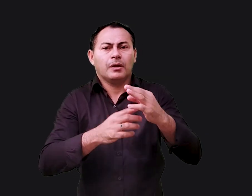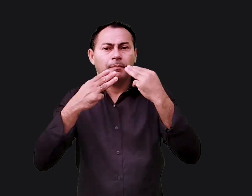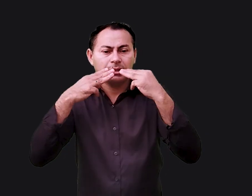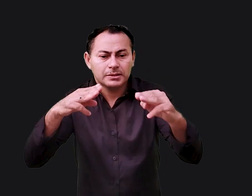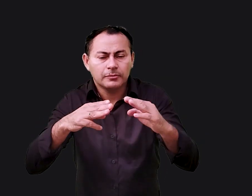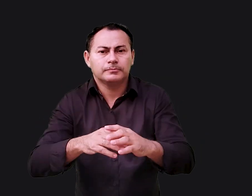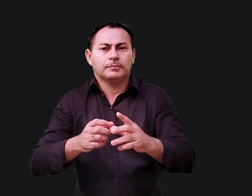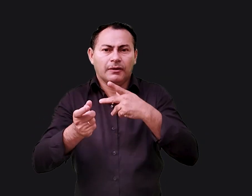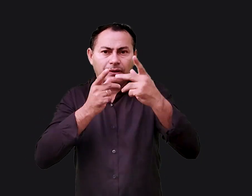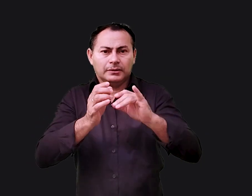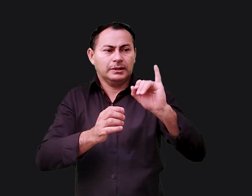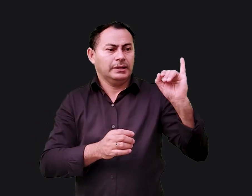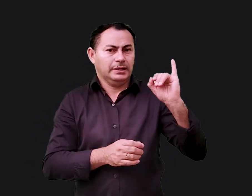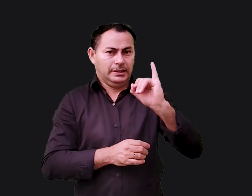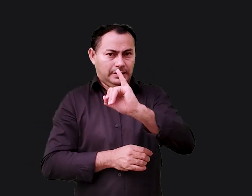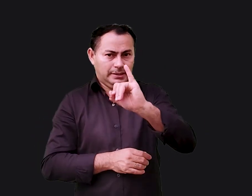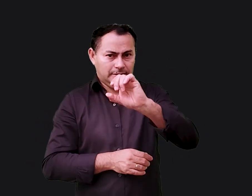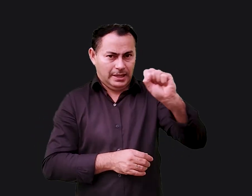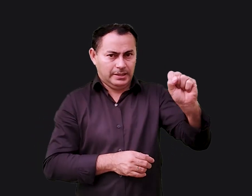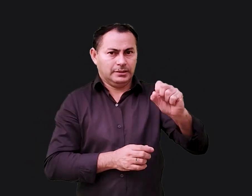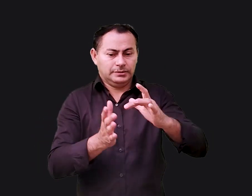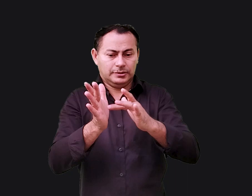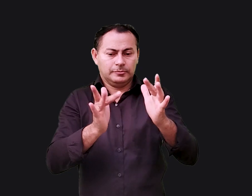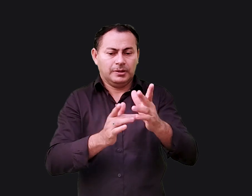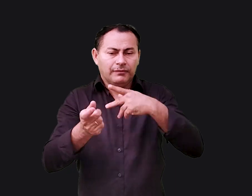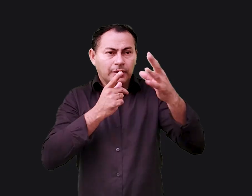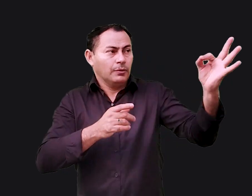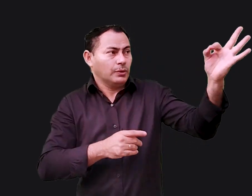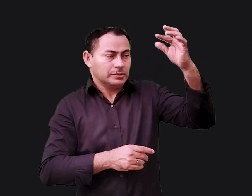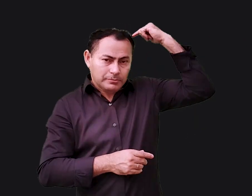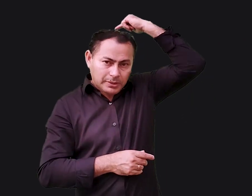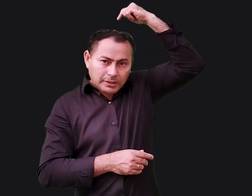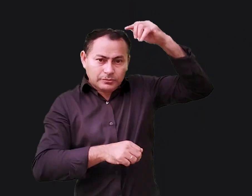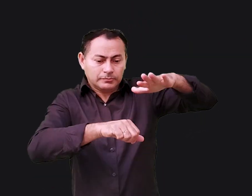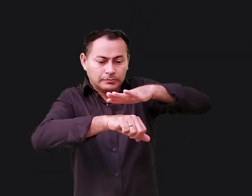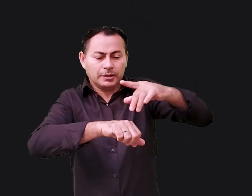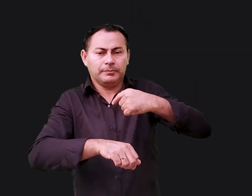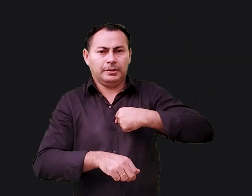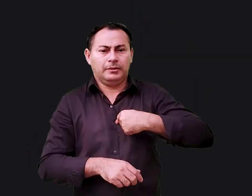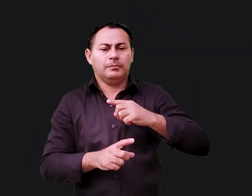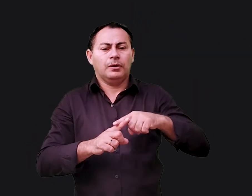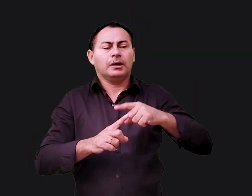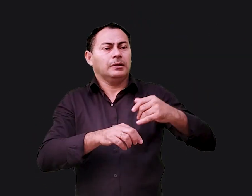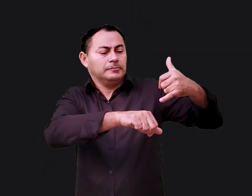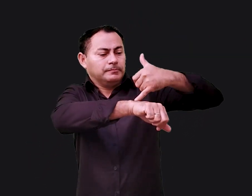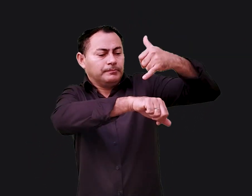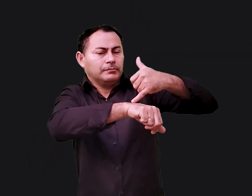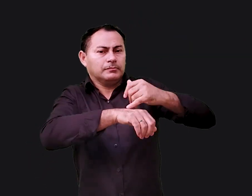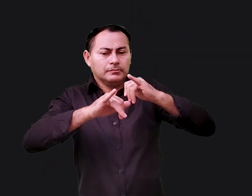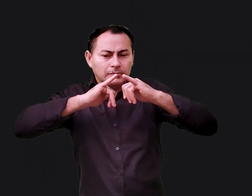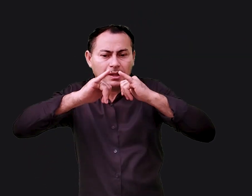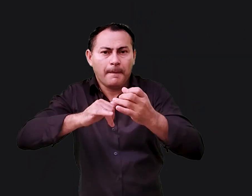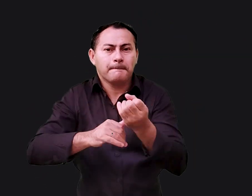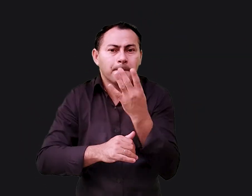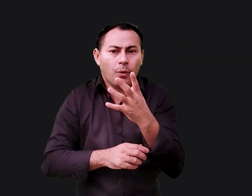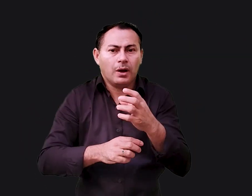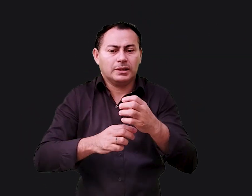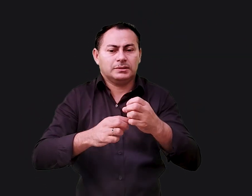propósito do seu ministério citando Isaías Jesus disse o espírito do senhor está sobre mim porque ele me ungiu para pregar